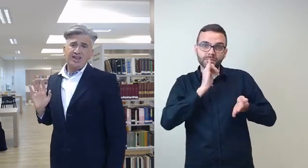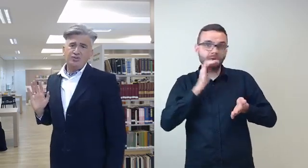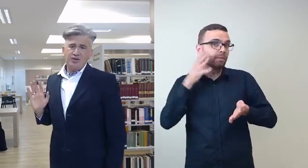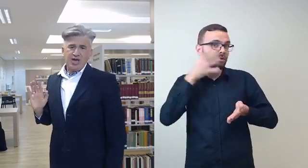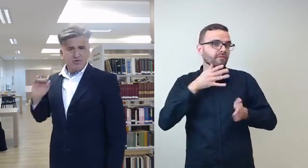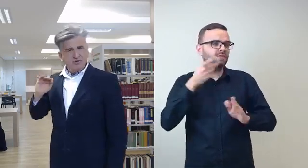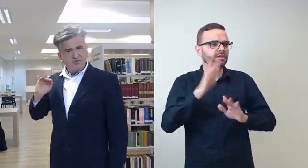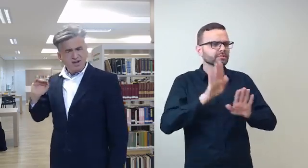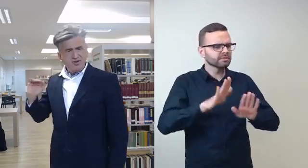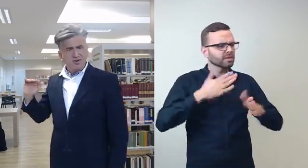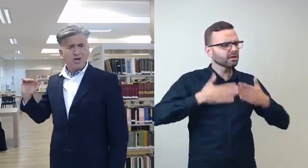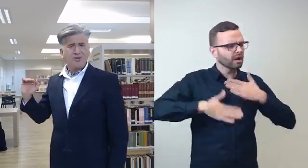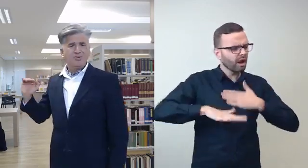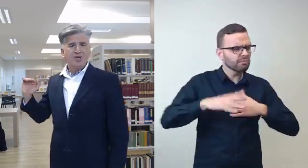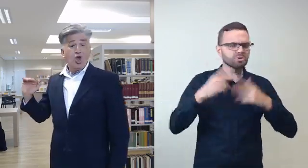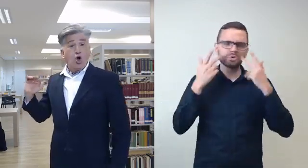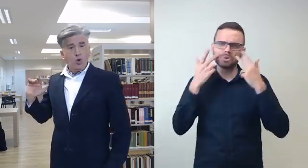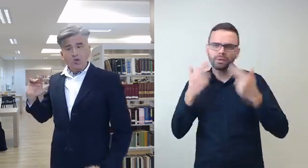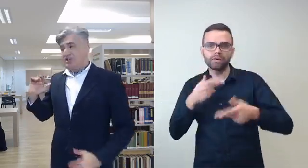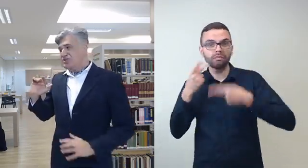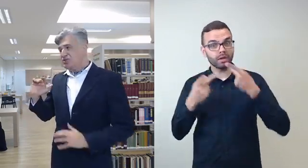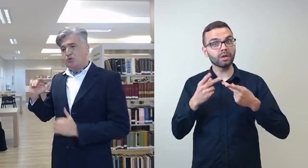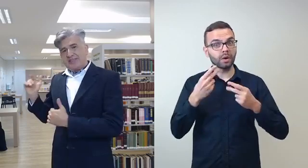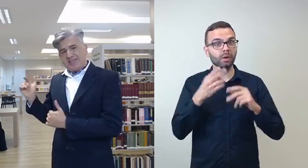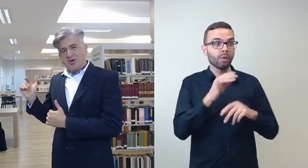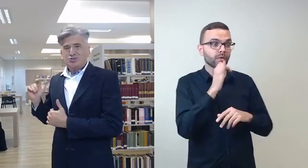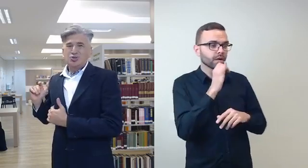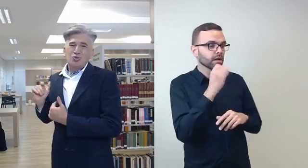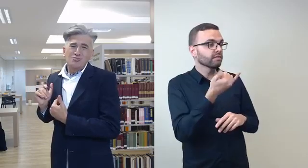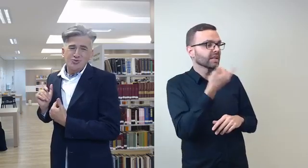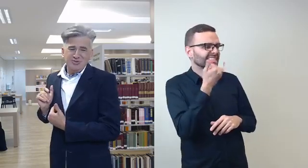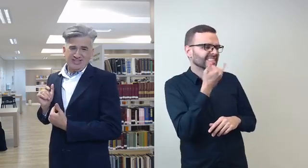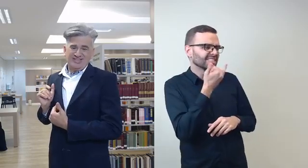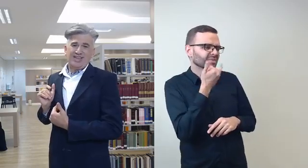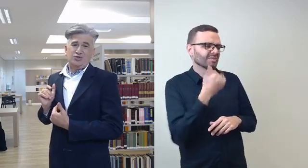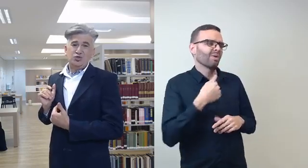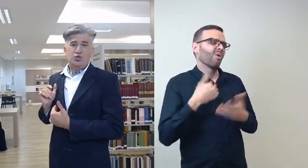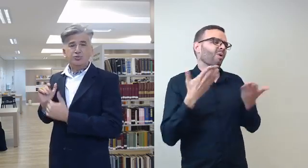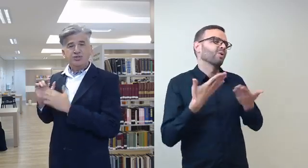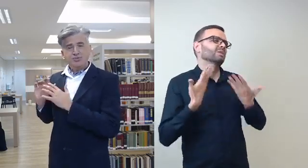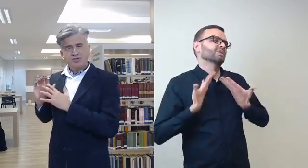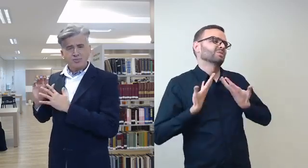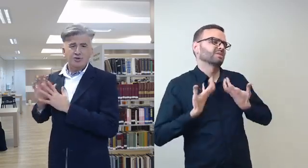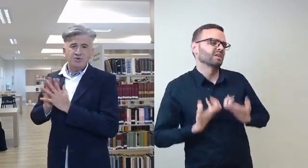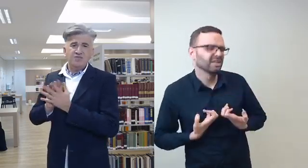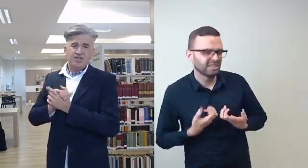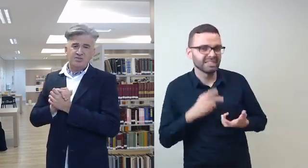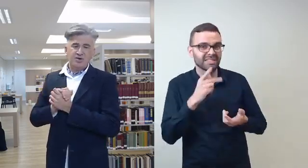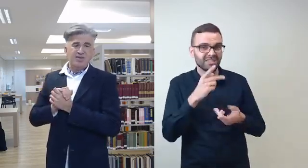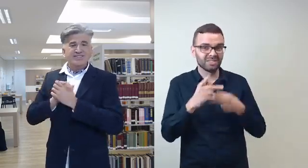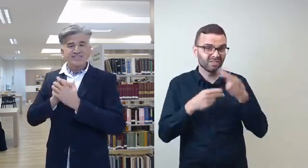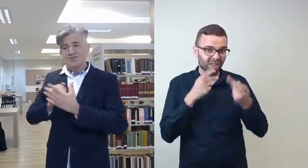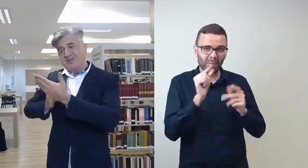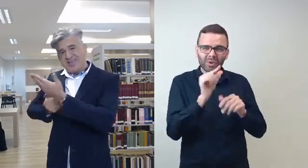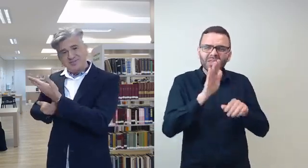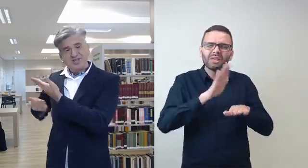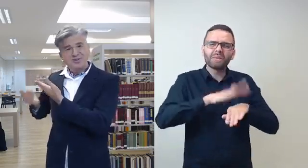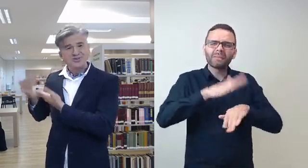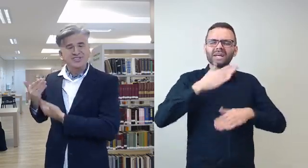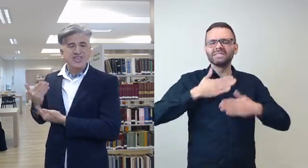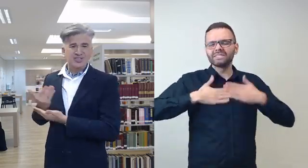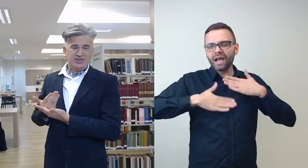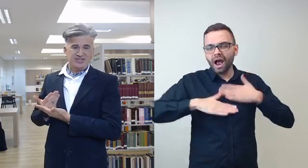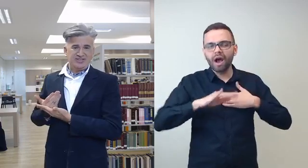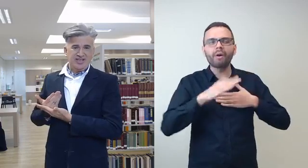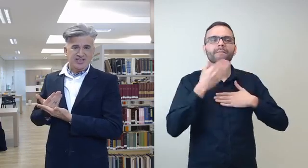devagar, nem muito rápido. Fala normal. Ou, desculpa, tá? Hoje eu estou muito cansado. Se o senhor puder puxar um pouquinho o freio de mão, seja honesto,